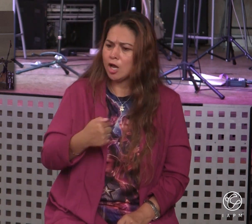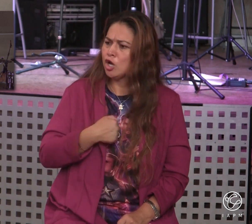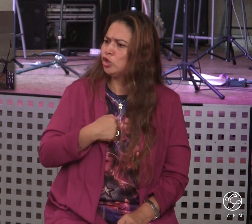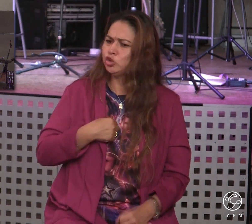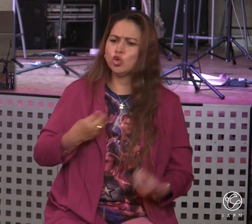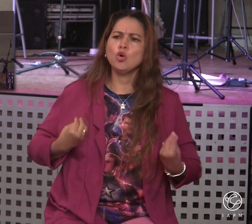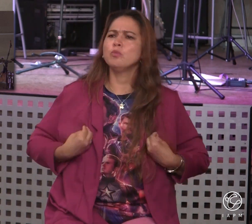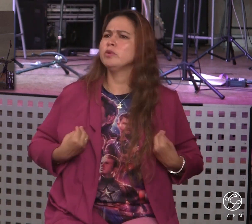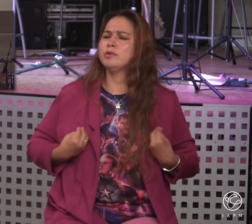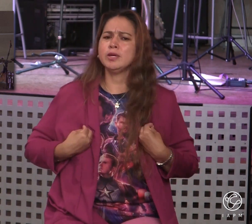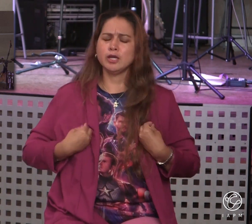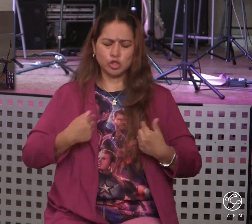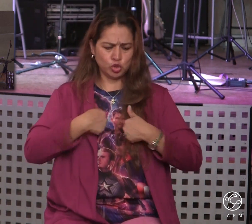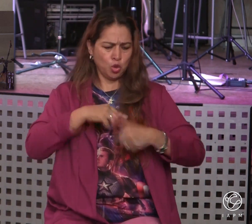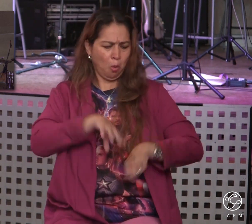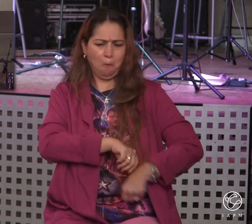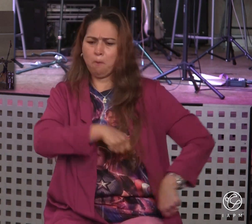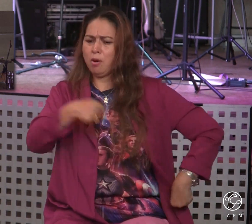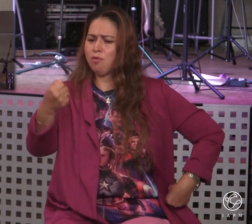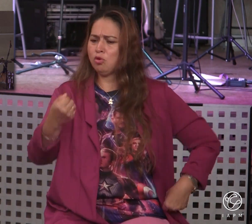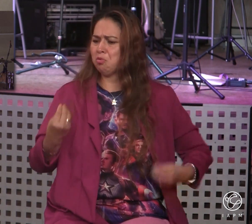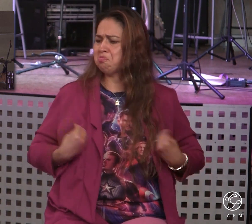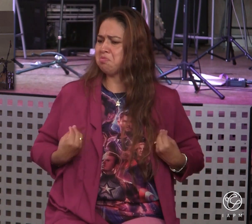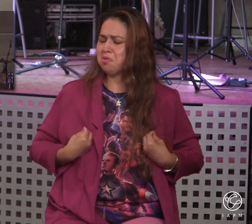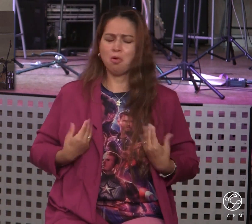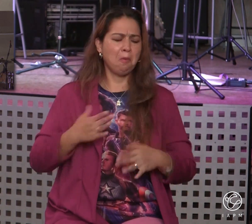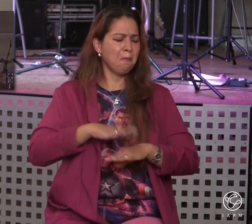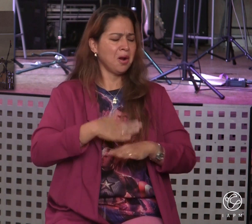muerto. No. Ya no vivo yo.